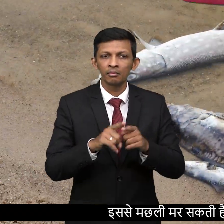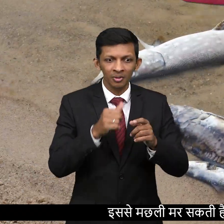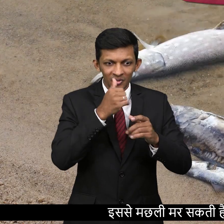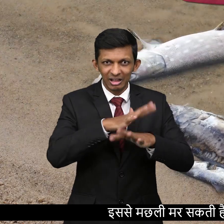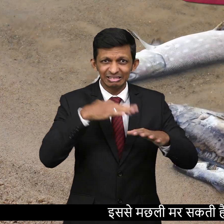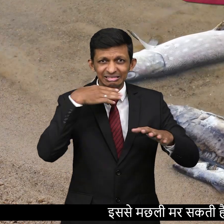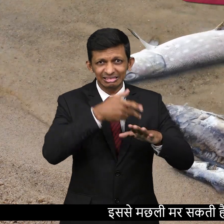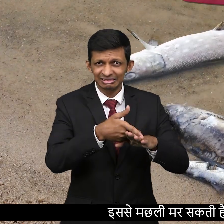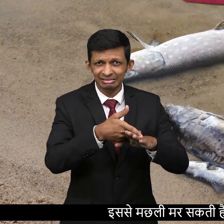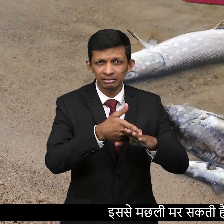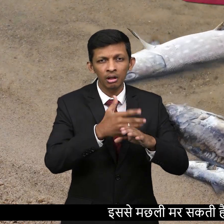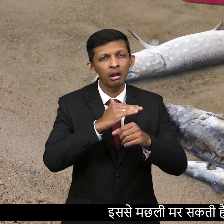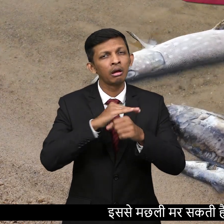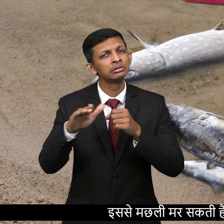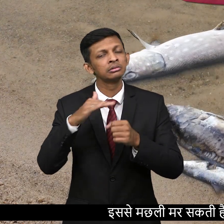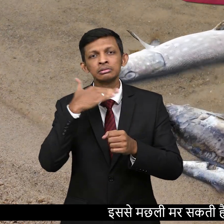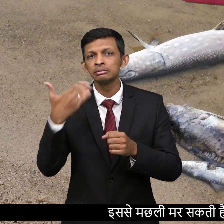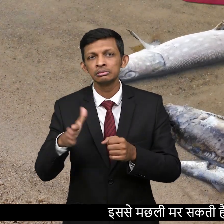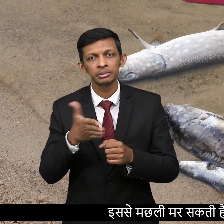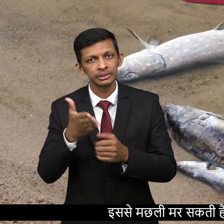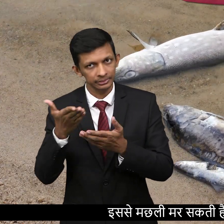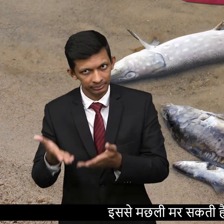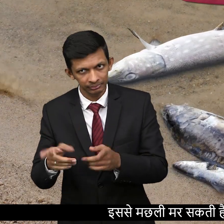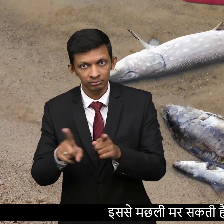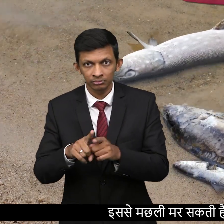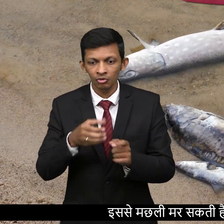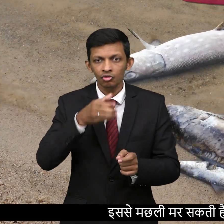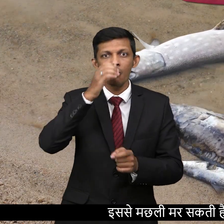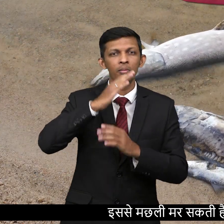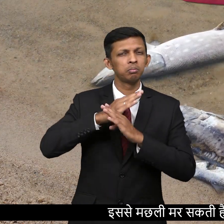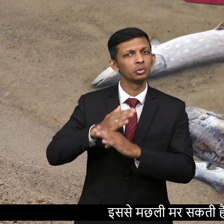इससे मछली मर सकती है और पानी पीने योग्य नहीं रहता।